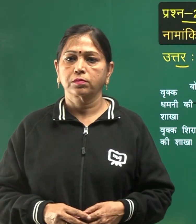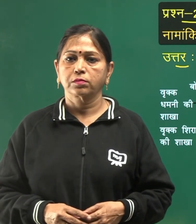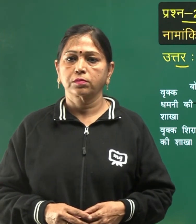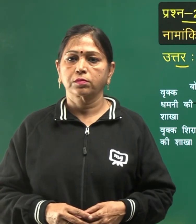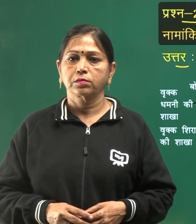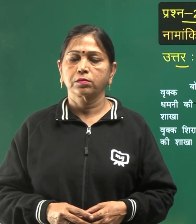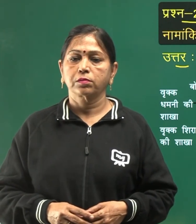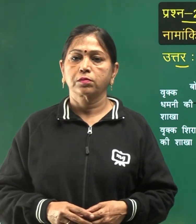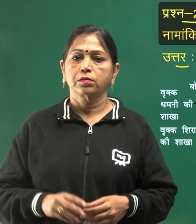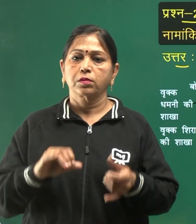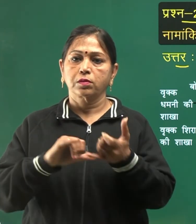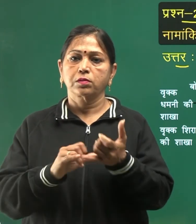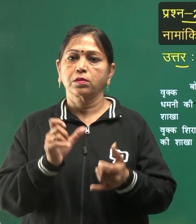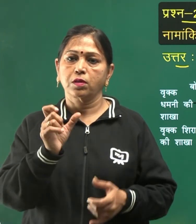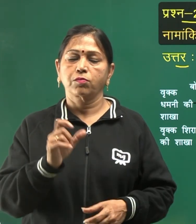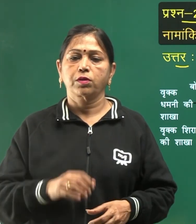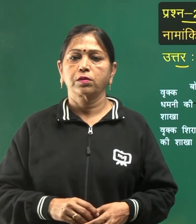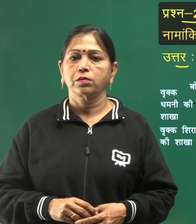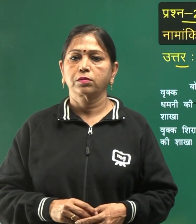ये संग्राहक वाहिनी,